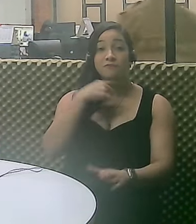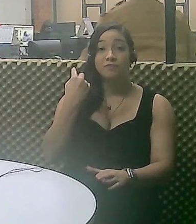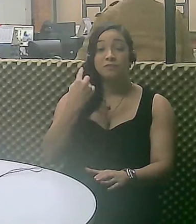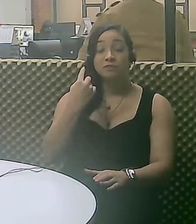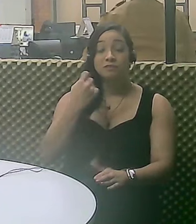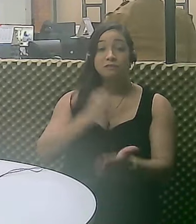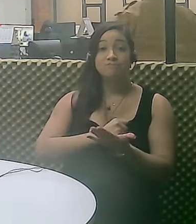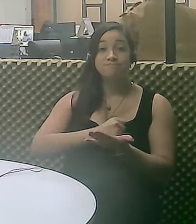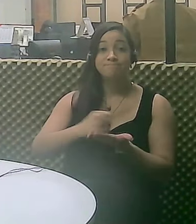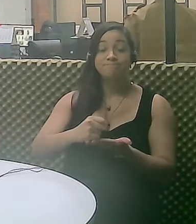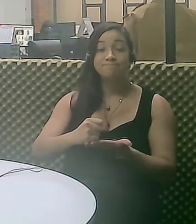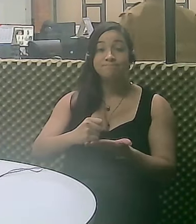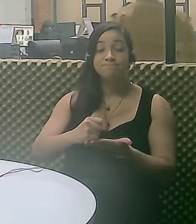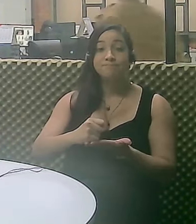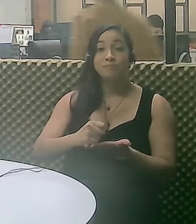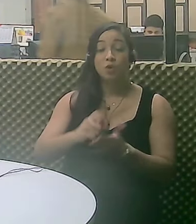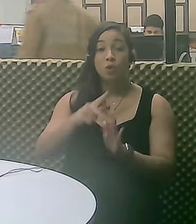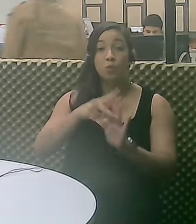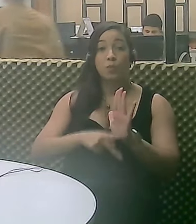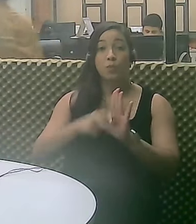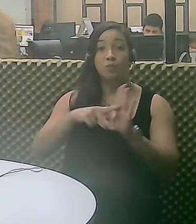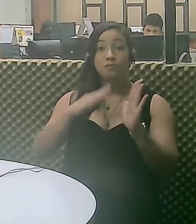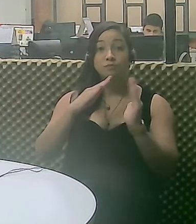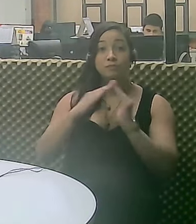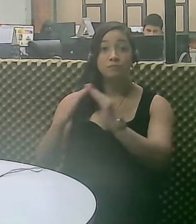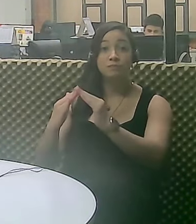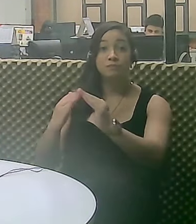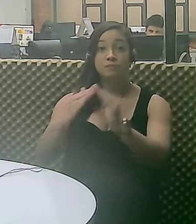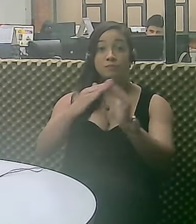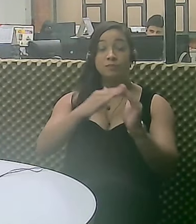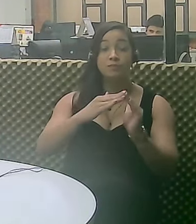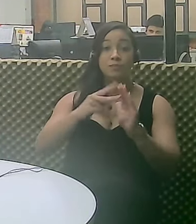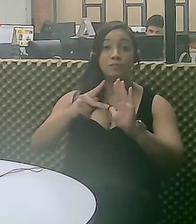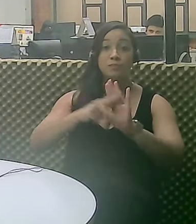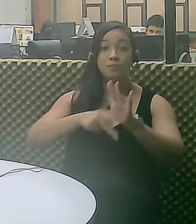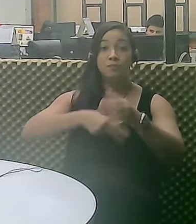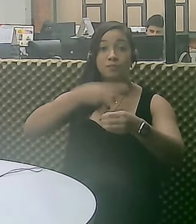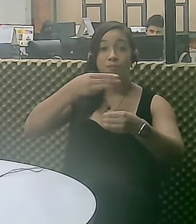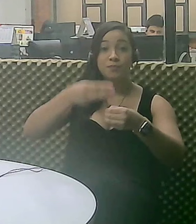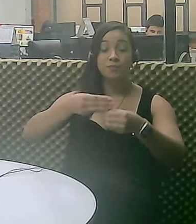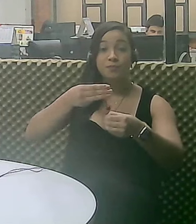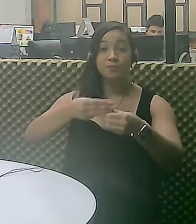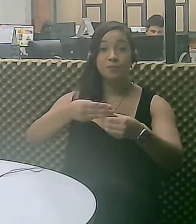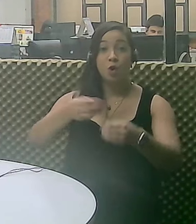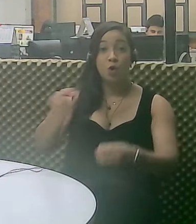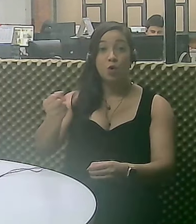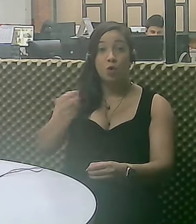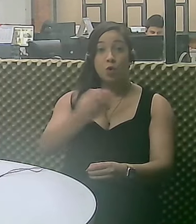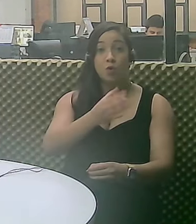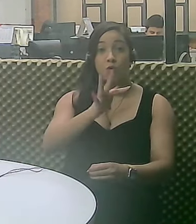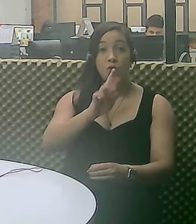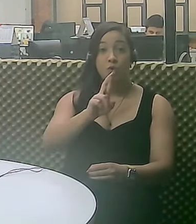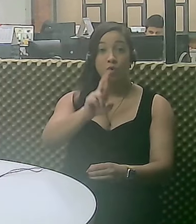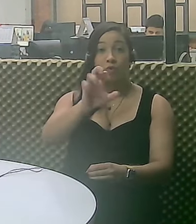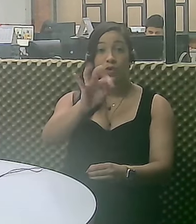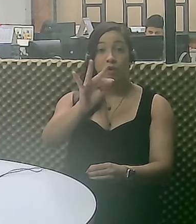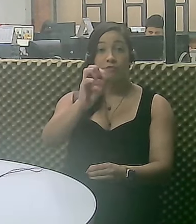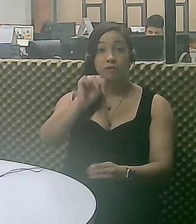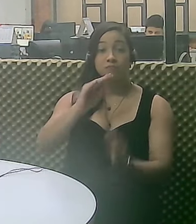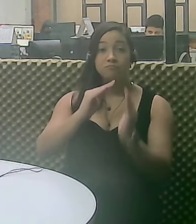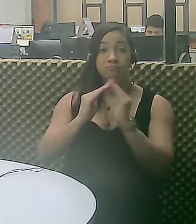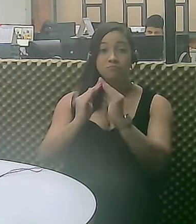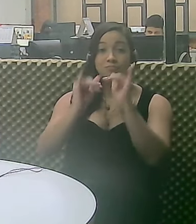vencer relacionados aos programas habitacionais conduzidos pelo município, o novo refim habitacional.